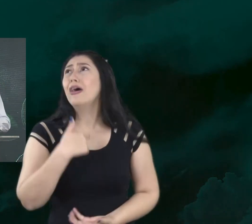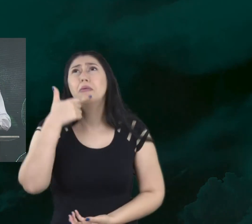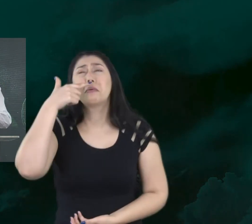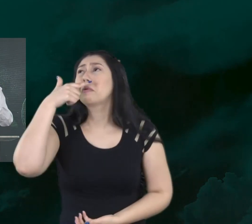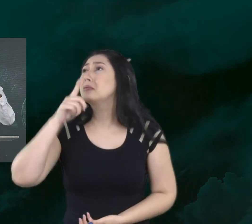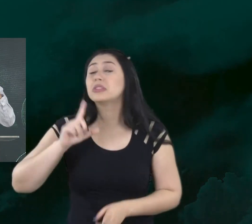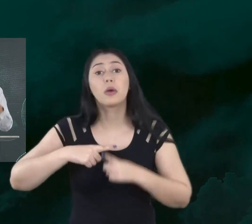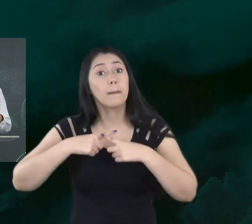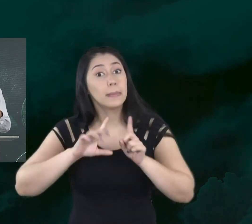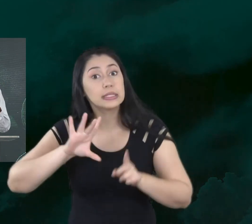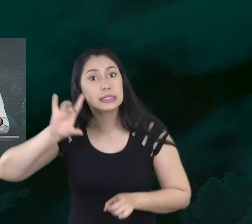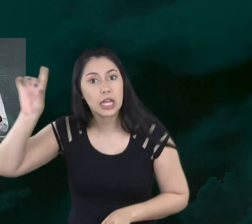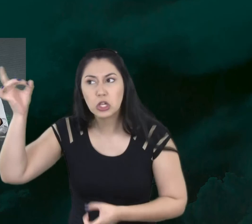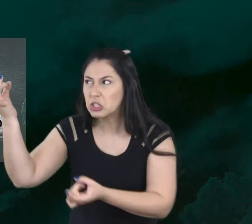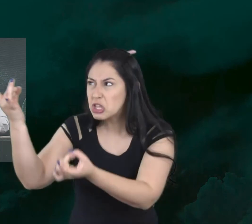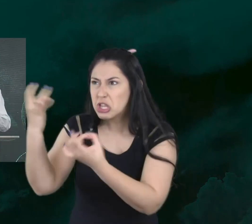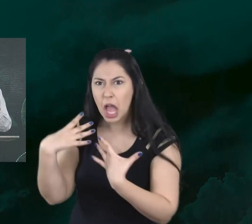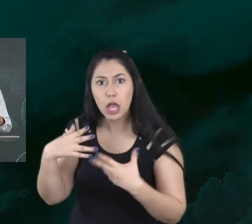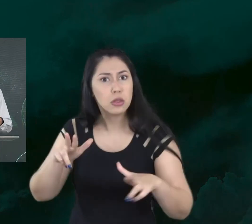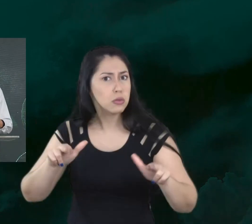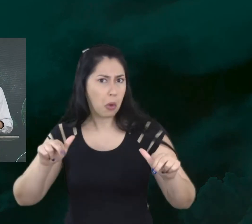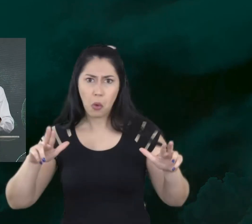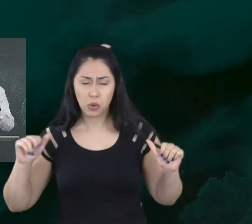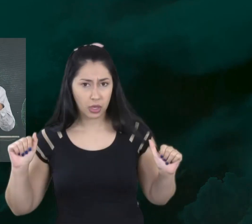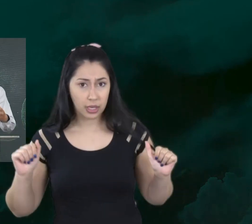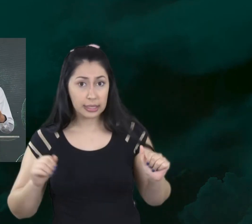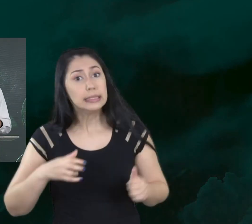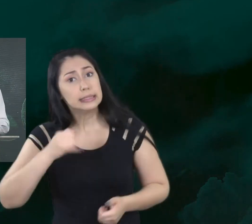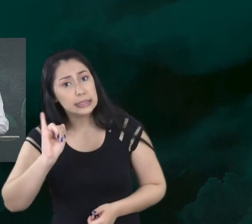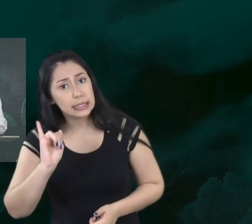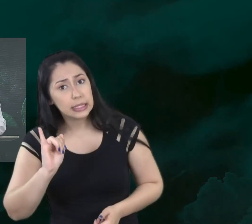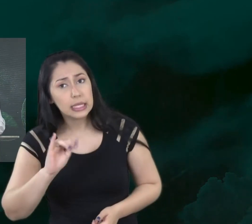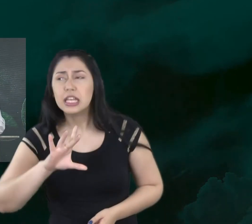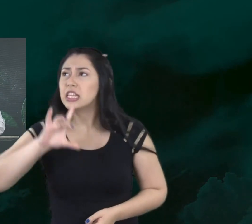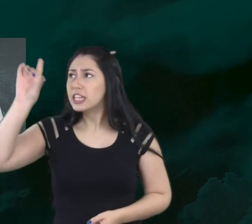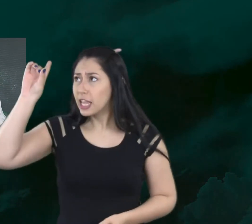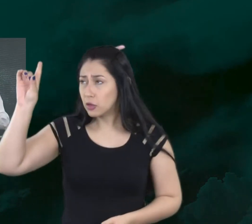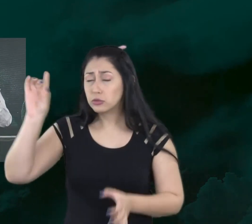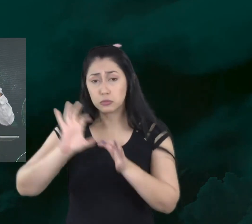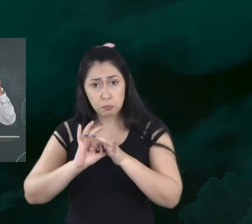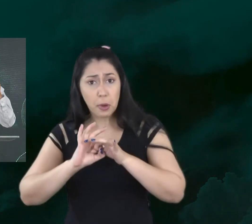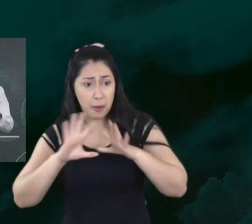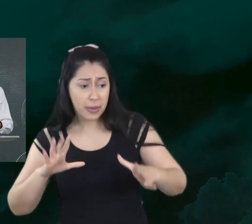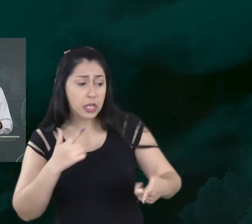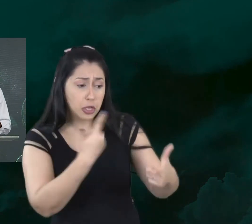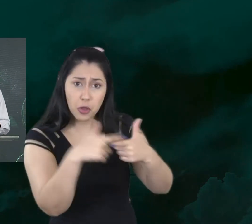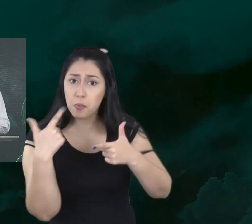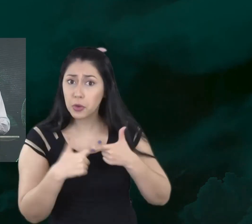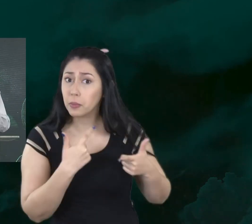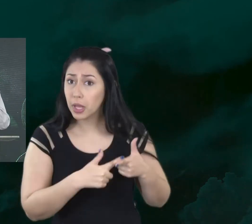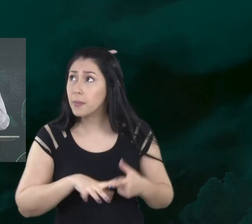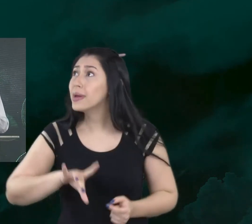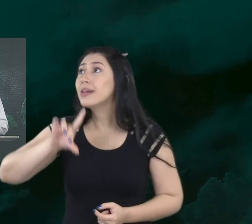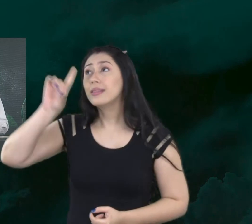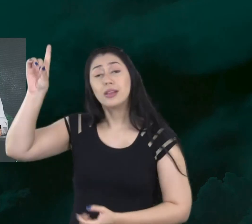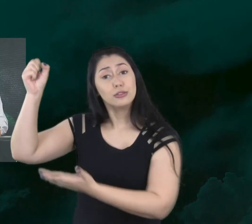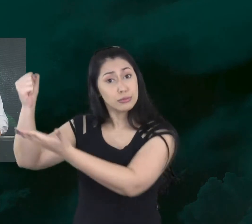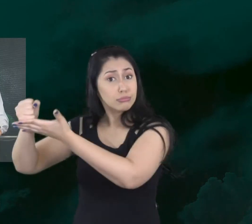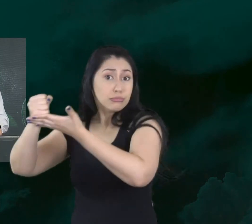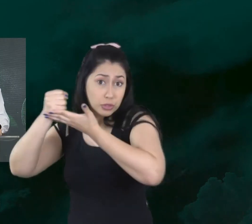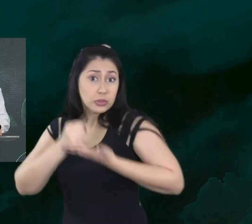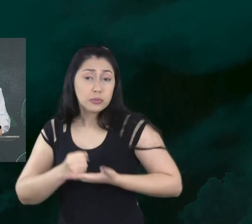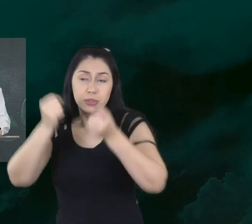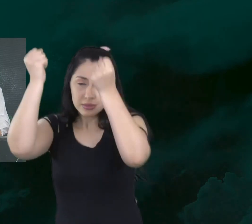forças, mas Deus nunca manda nenhuma aprovação acima das nossas forças. Deus sempre supre-nos com a sua